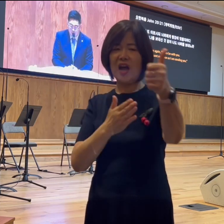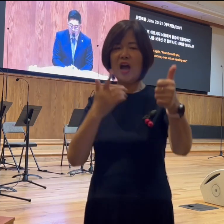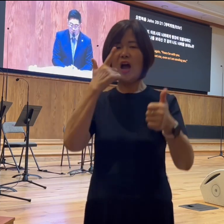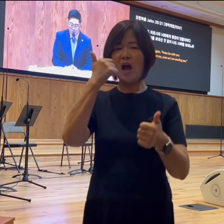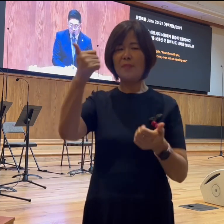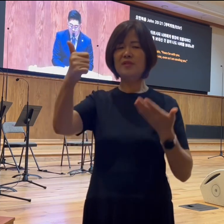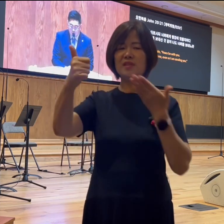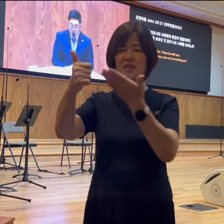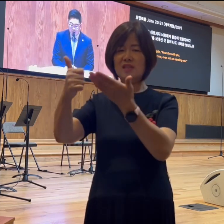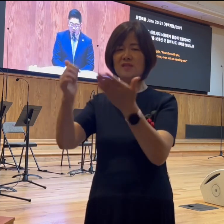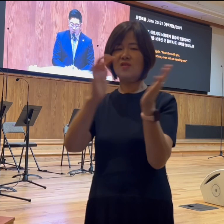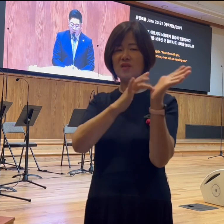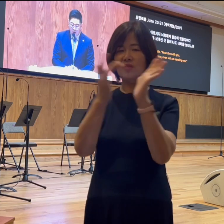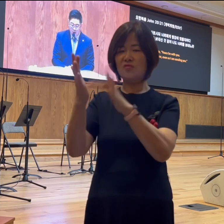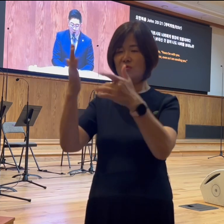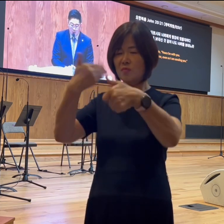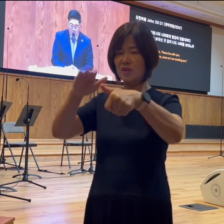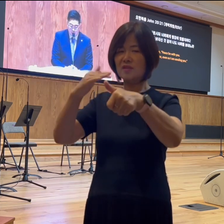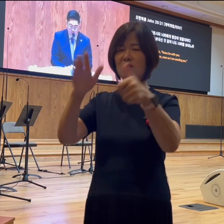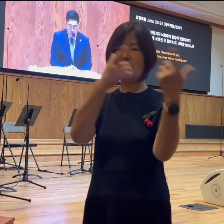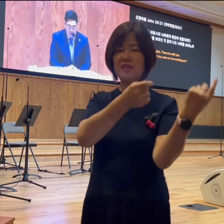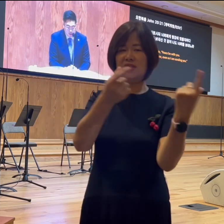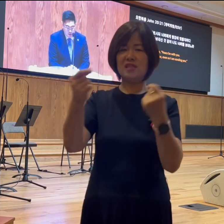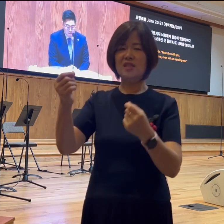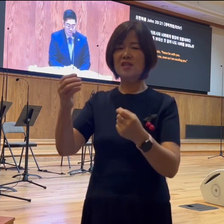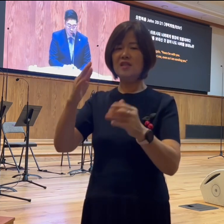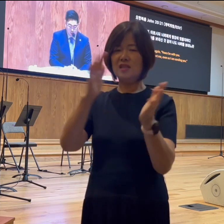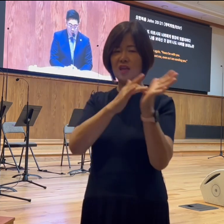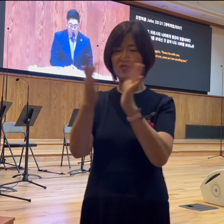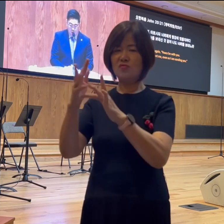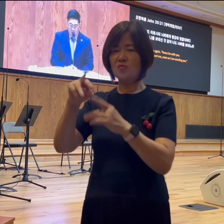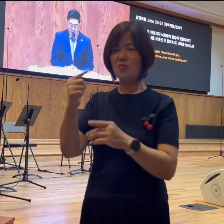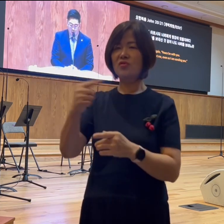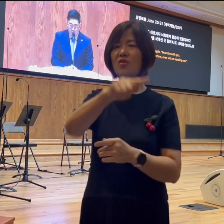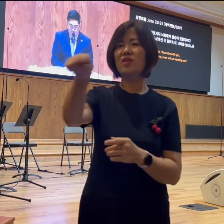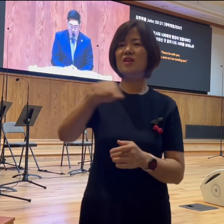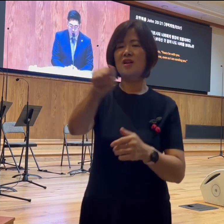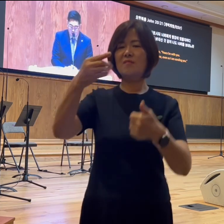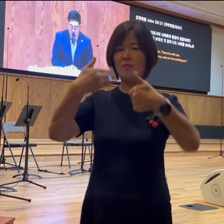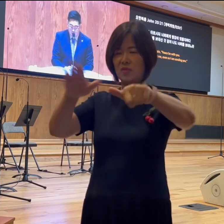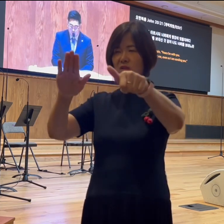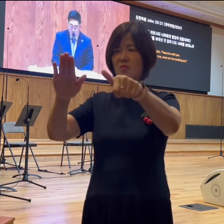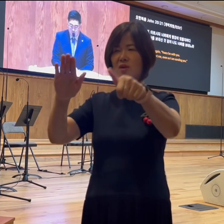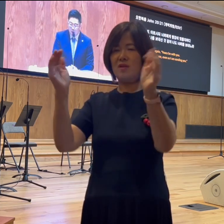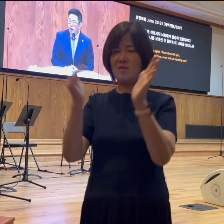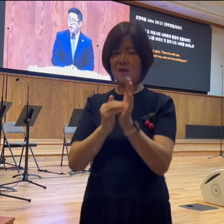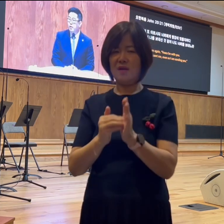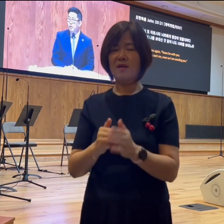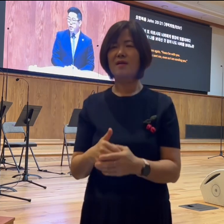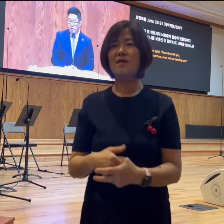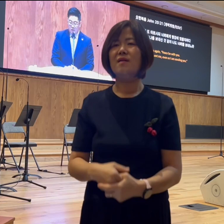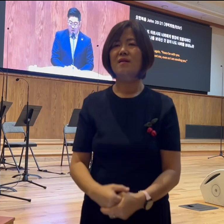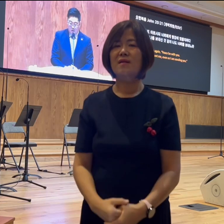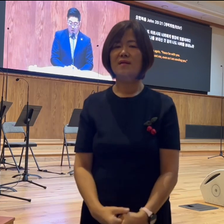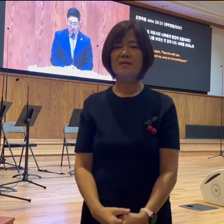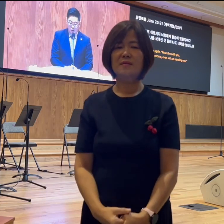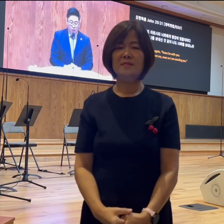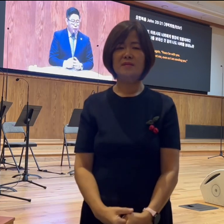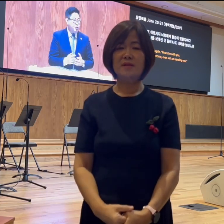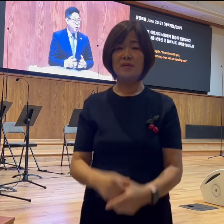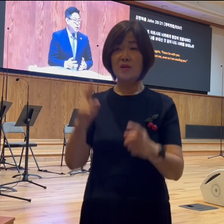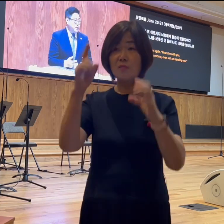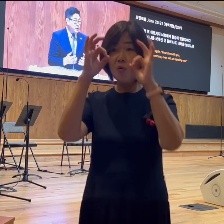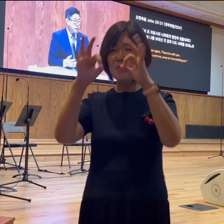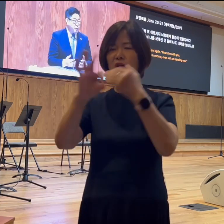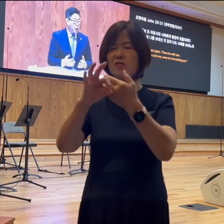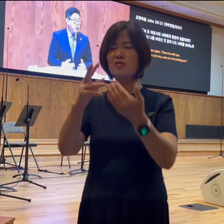있을지어다. 아버지께서 나를 보내신 것 같이 나도 너희를 보내노라. 아멘. 여기에 보면